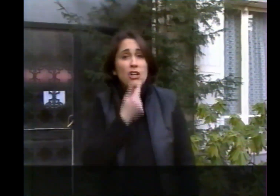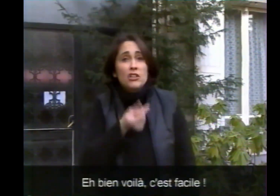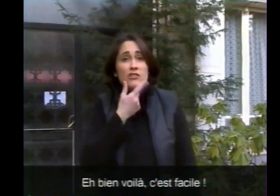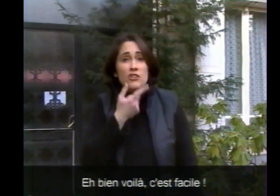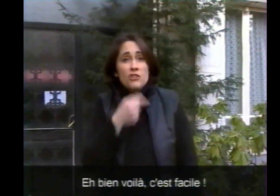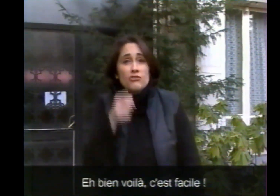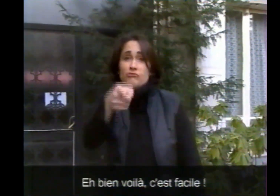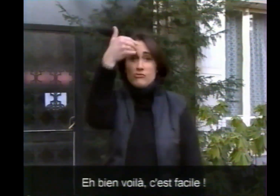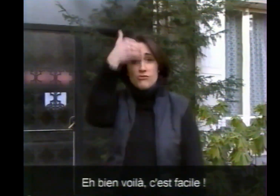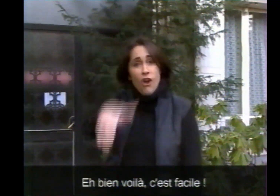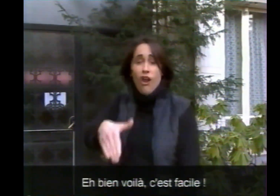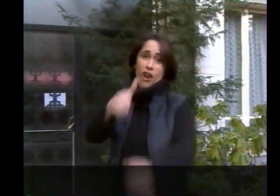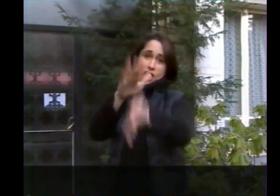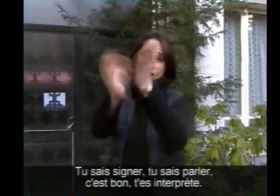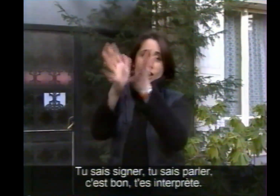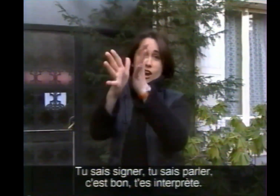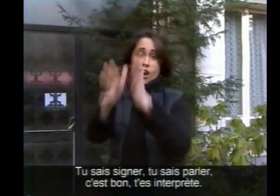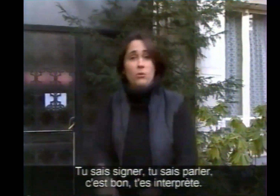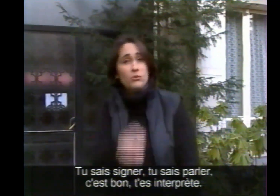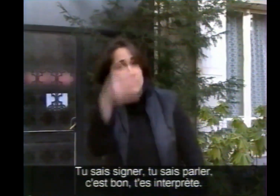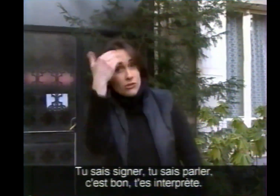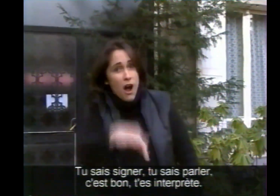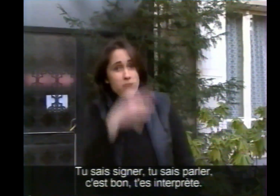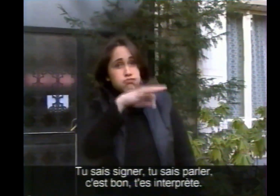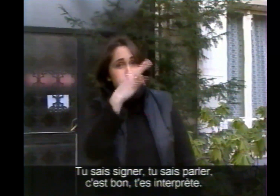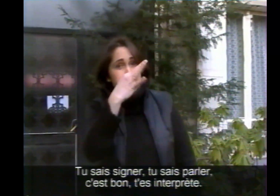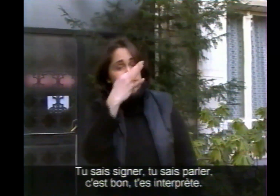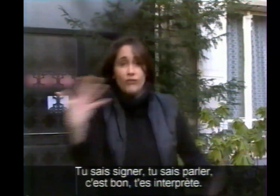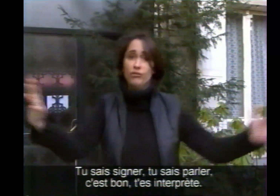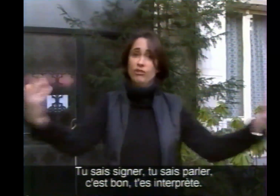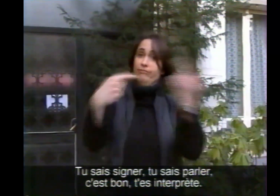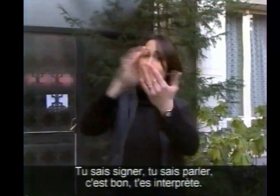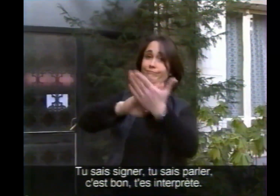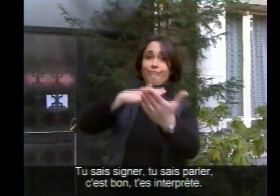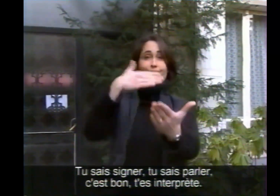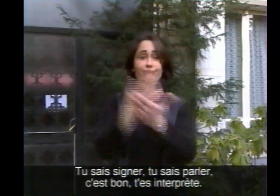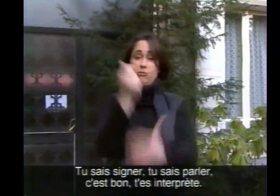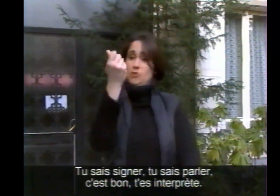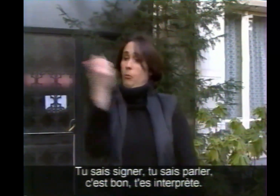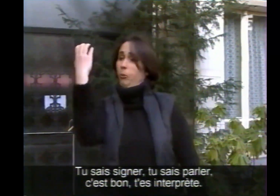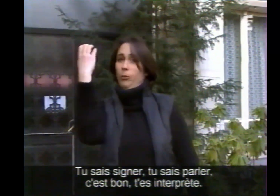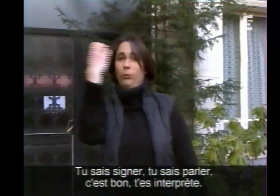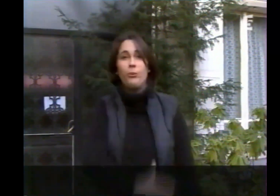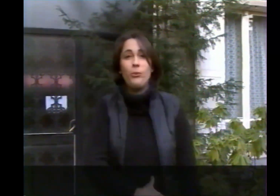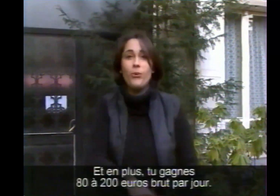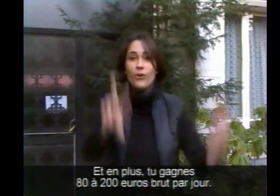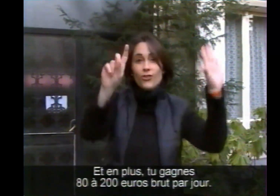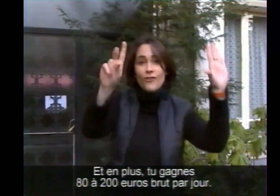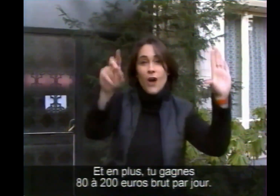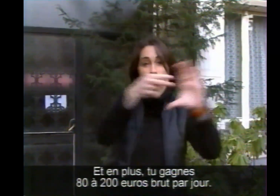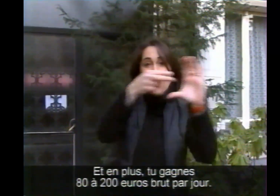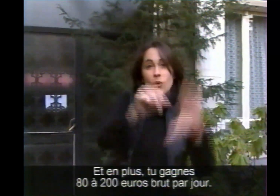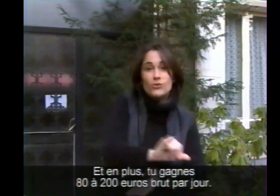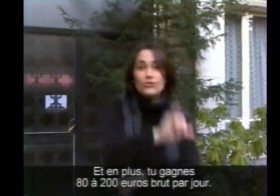Eh bien voilà, c'est facile. Tu sais signer, tu sais parler, c'est bon, t'es interprète. Et en plus, tu